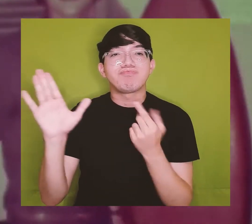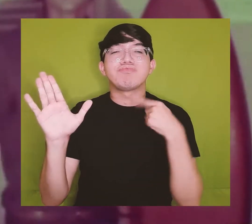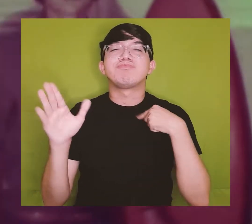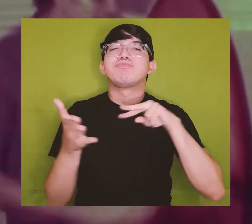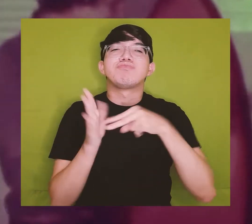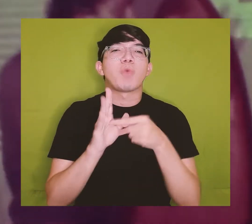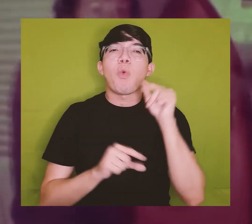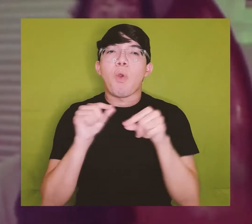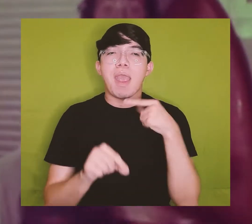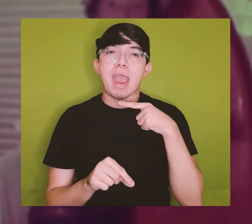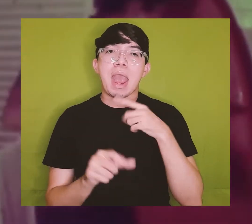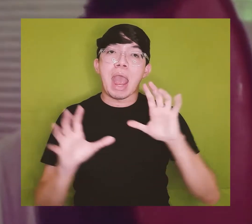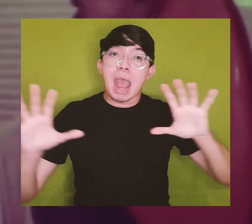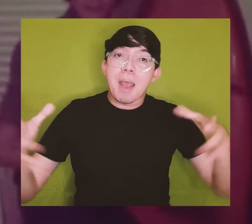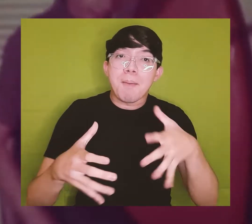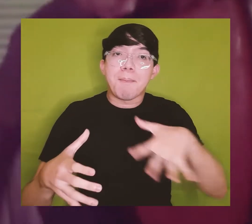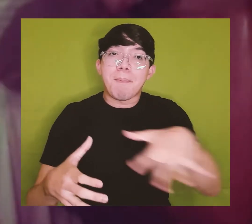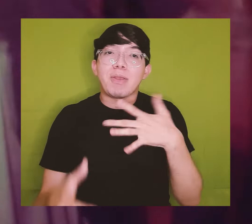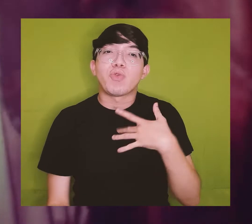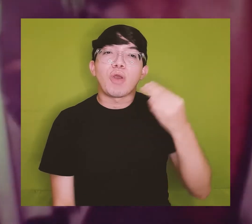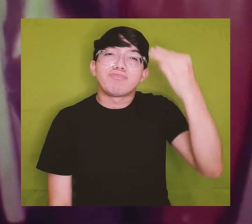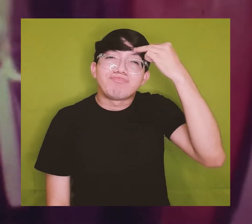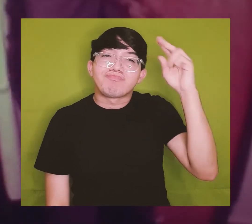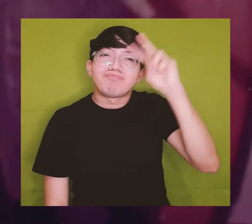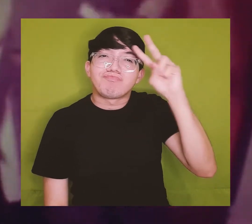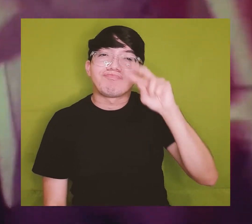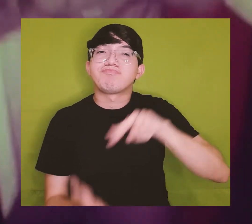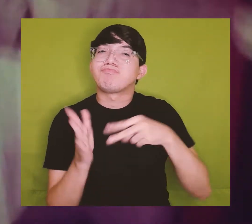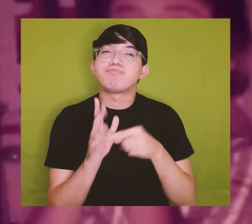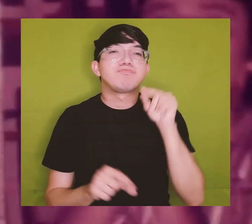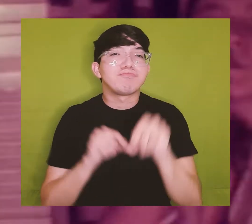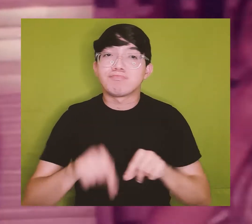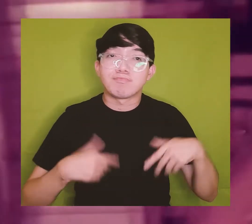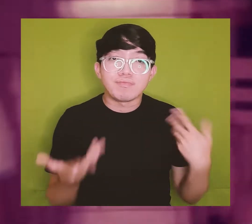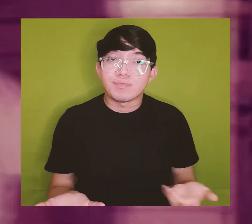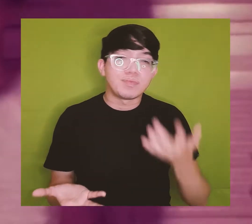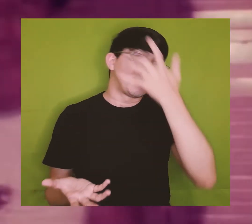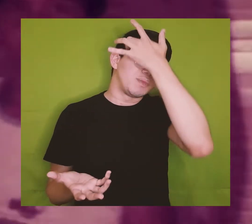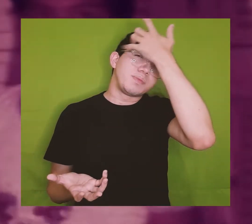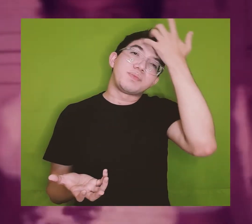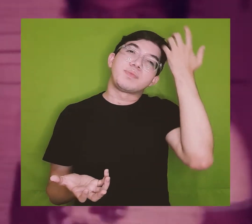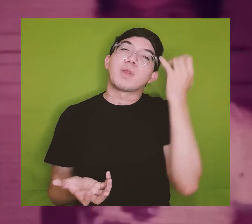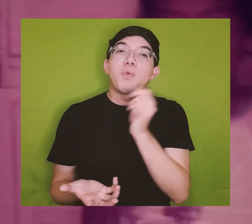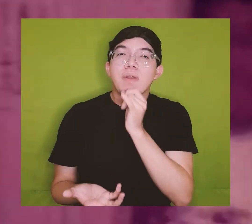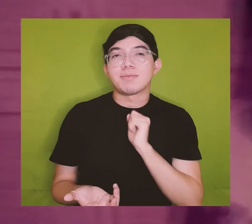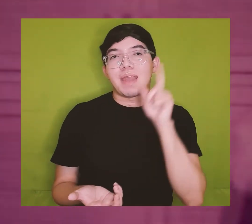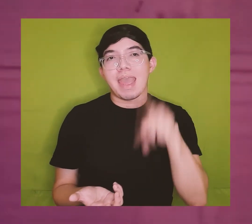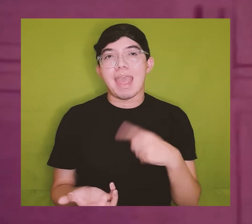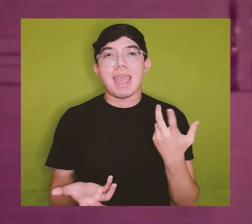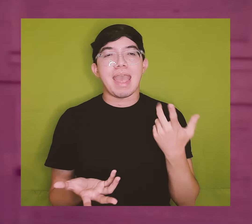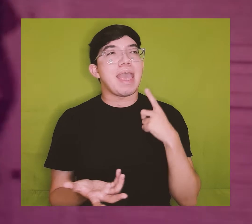vai definir a memória coletiva das pessoas, né, que é da seguinte maneira, né? A memória coletiva dessas pessoas é aquela sombra no